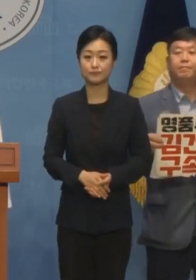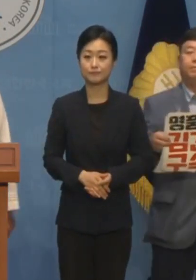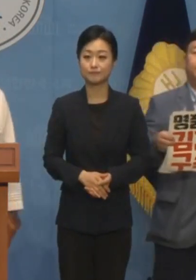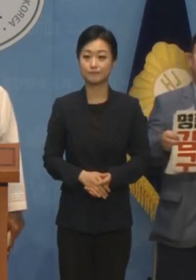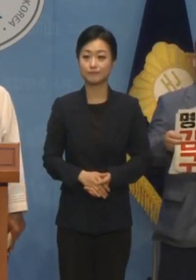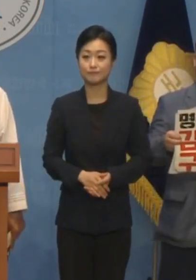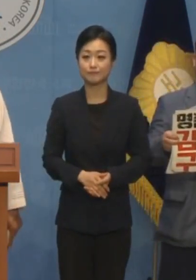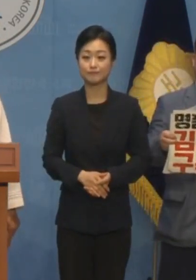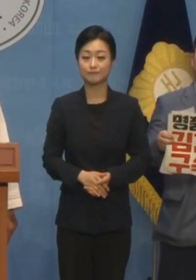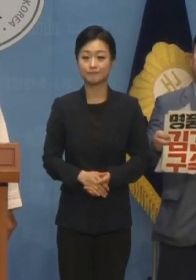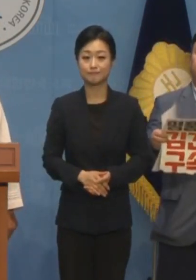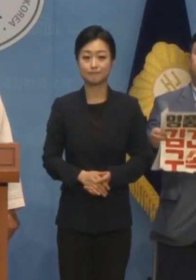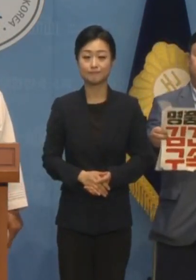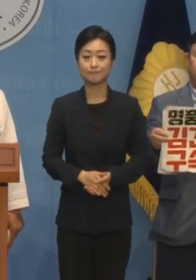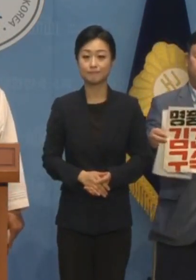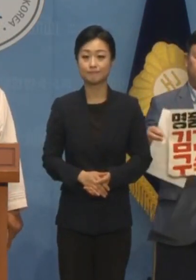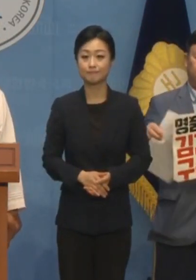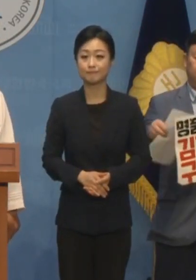예, 서울의 소리 백은종입니다.